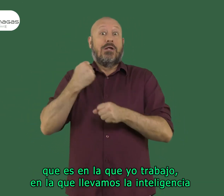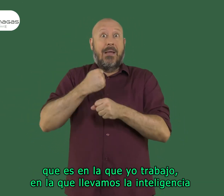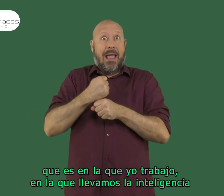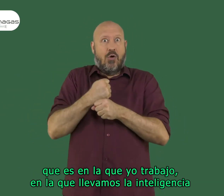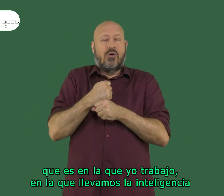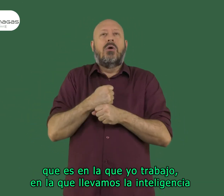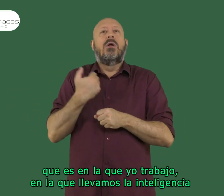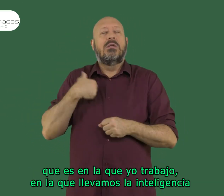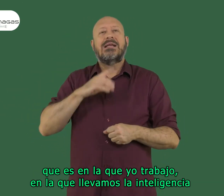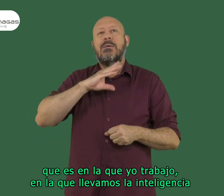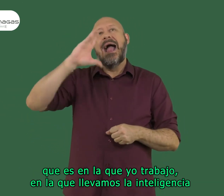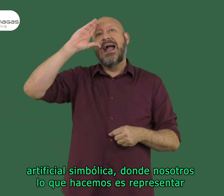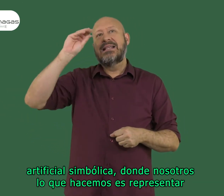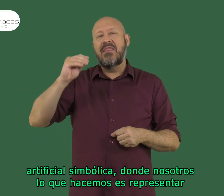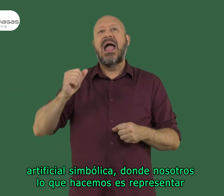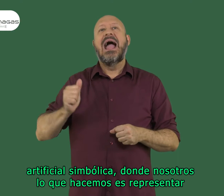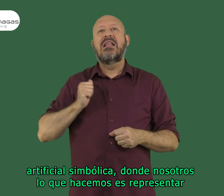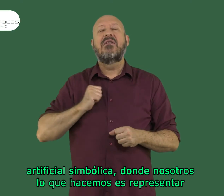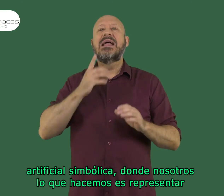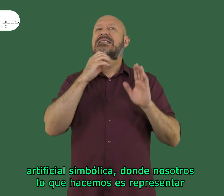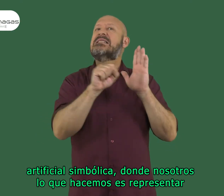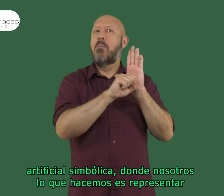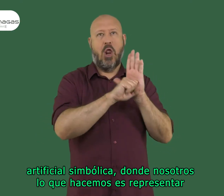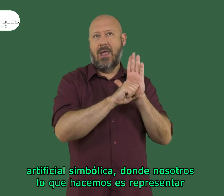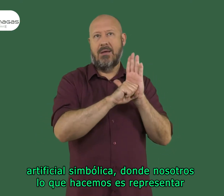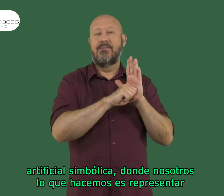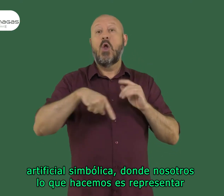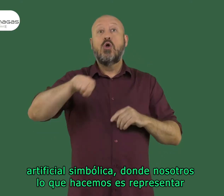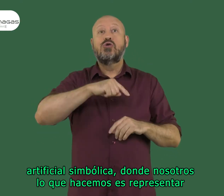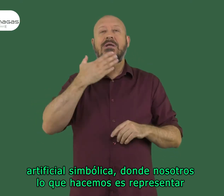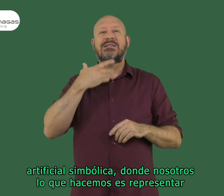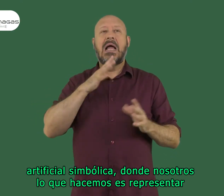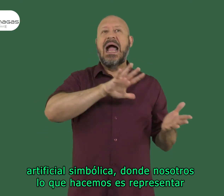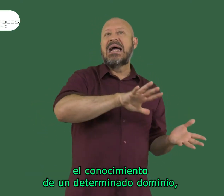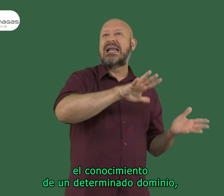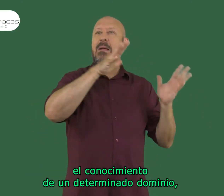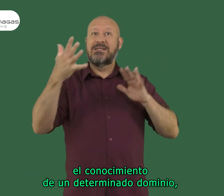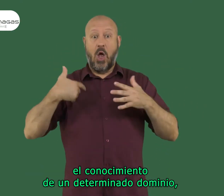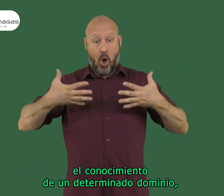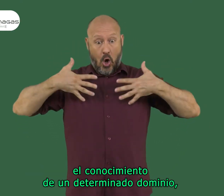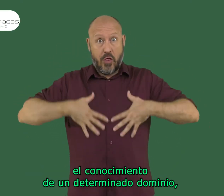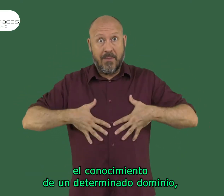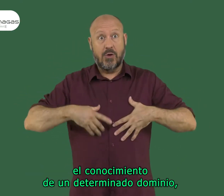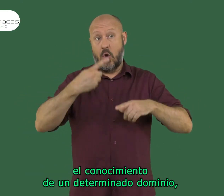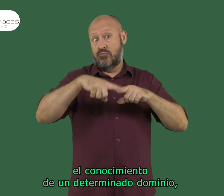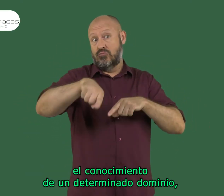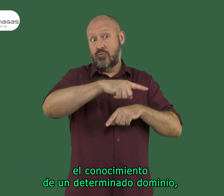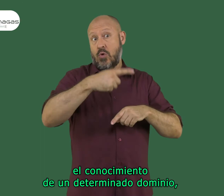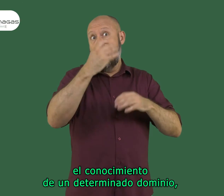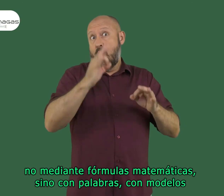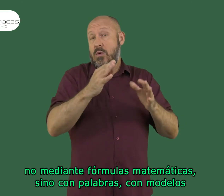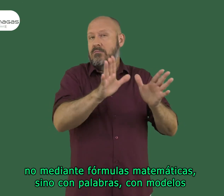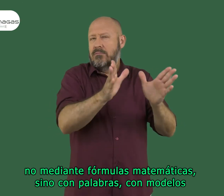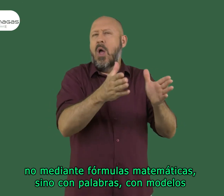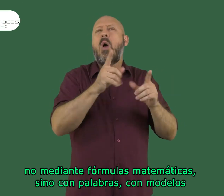yo trabajo, que llamamos la inteligencia artificial simbólica, en donde nosotros lo que hacemos es representar el conocimiento de un determinado